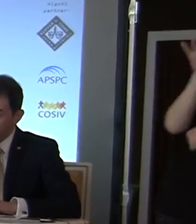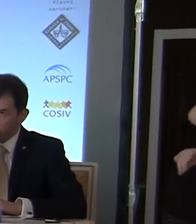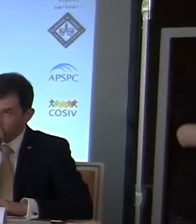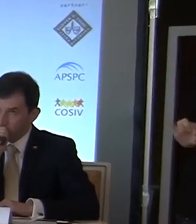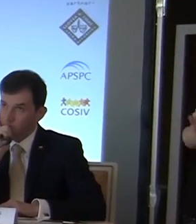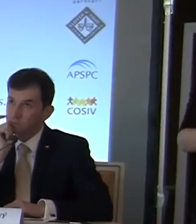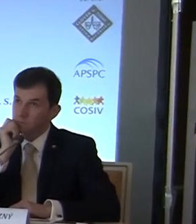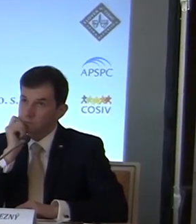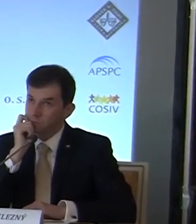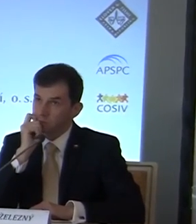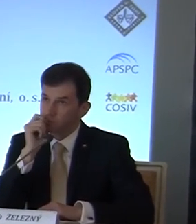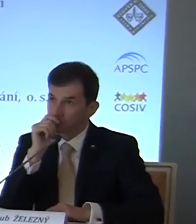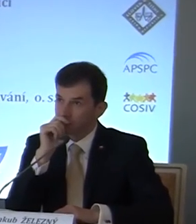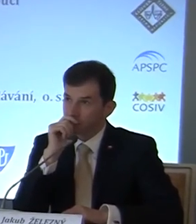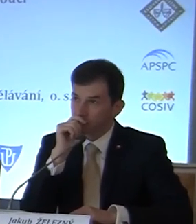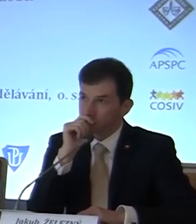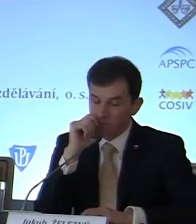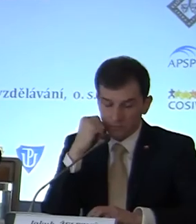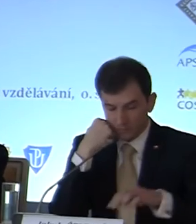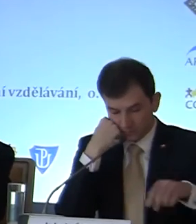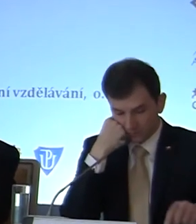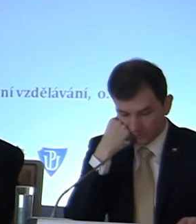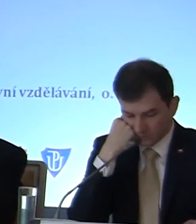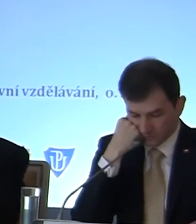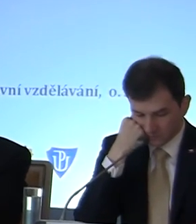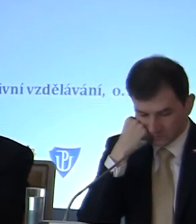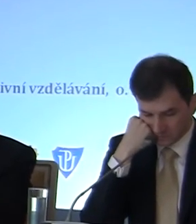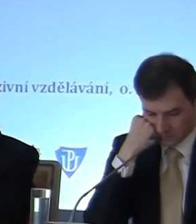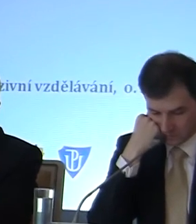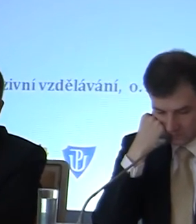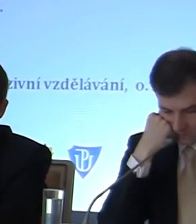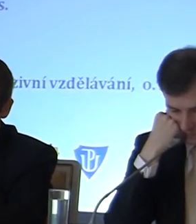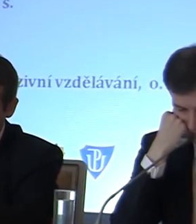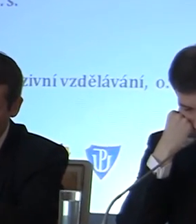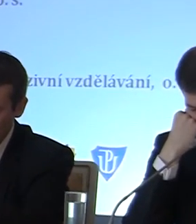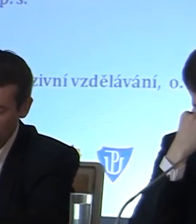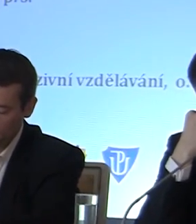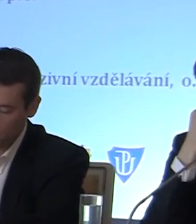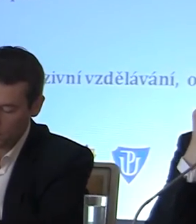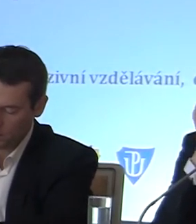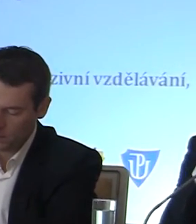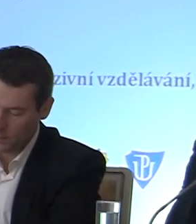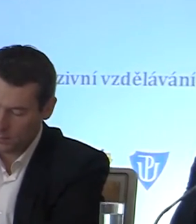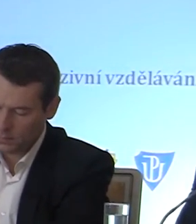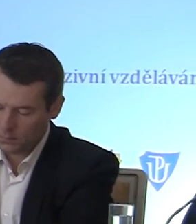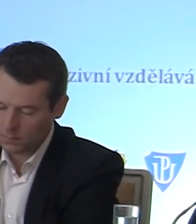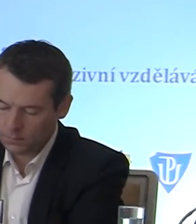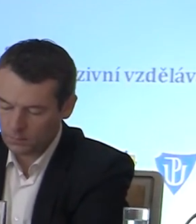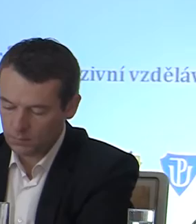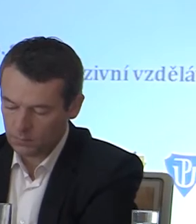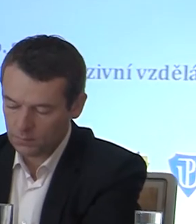realizovat. Je tady samozřejmě i podpora českého státu, bez kterého by tato záležitost